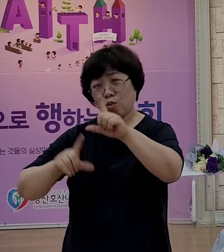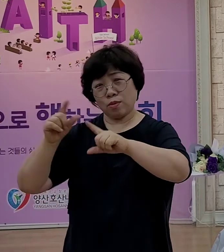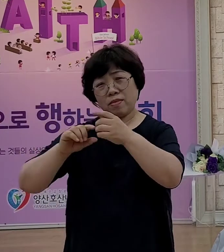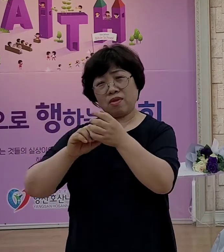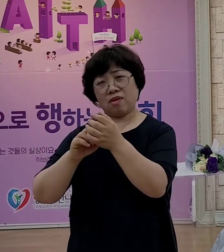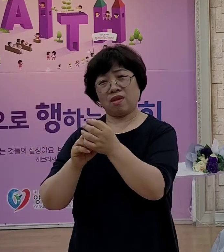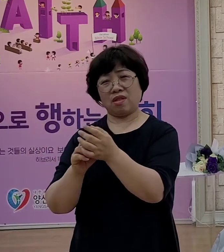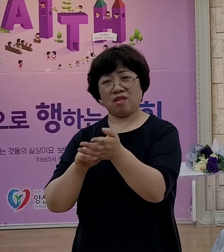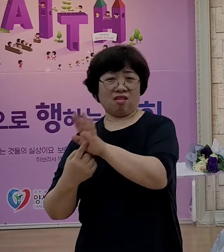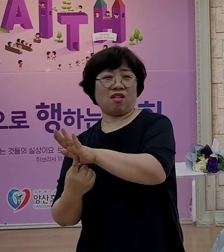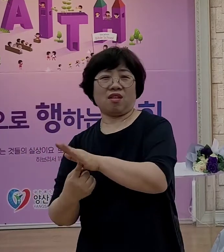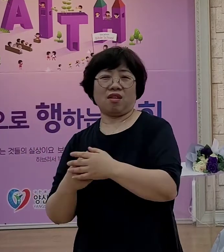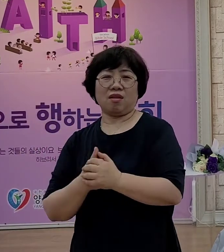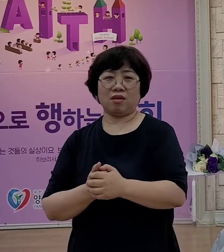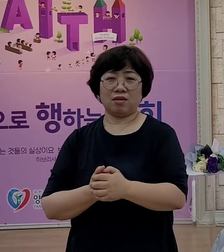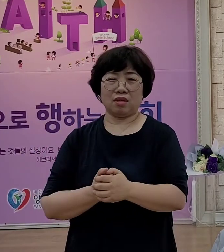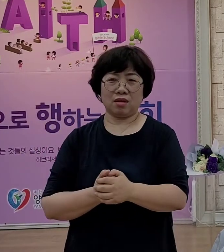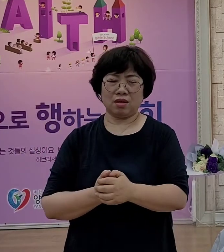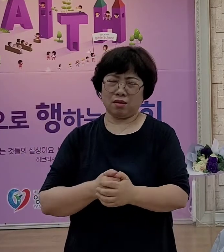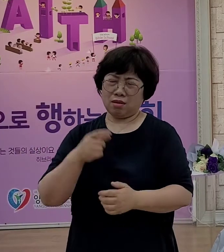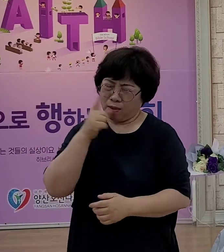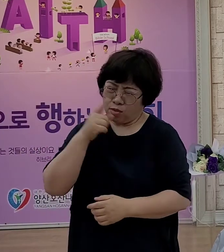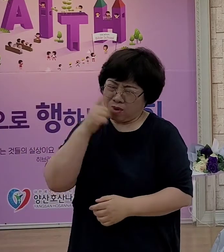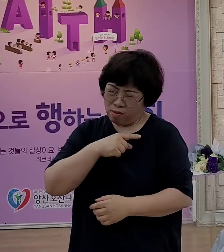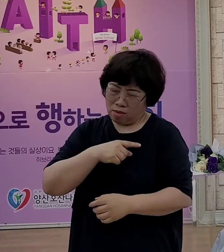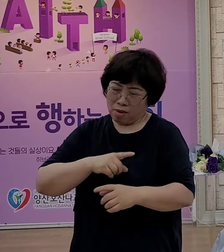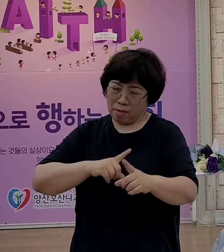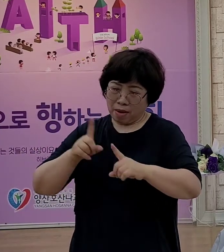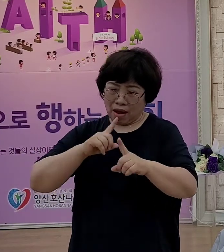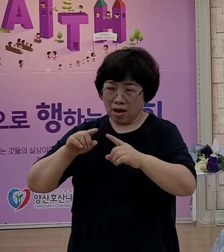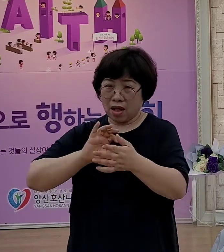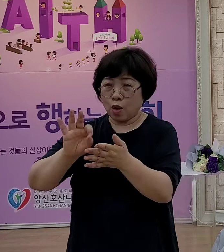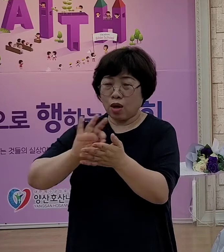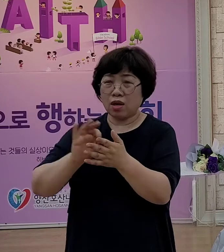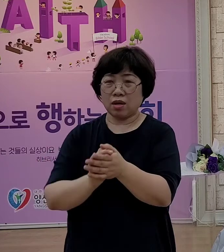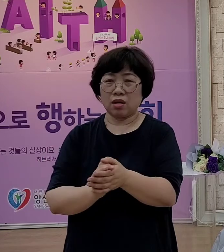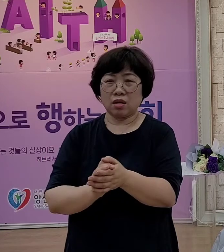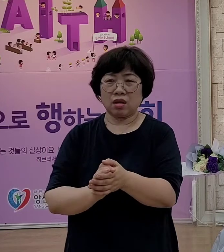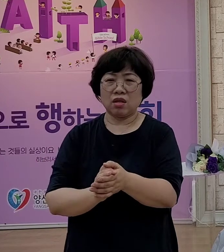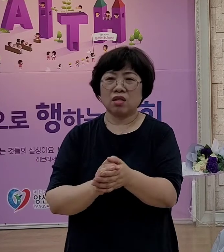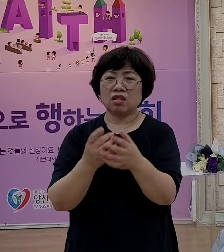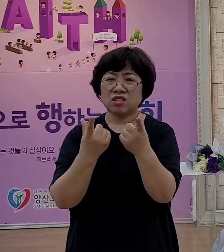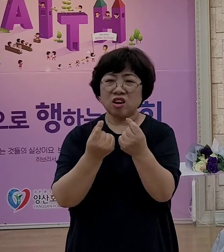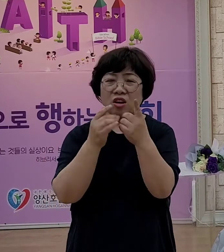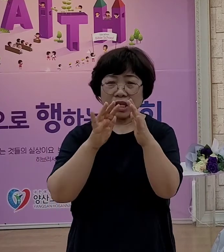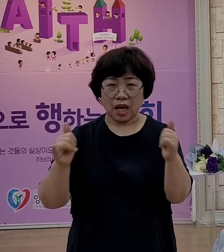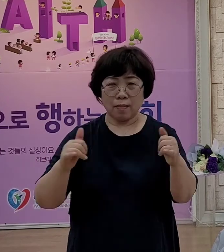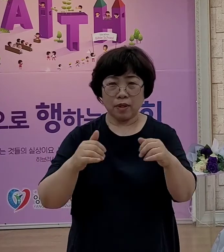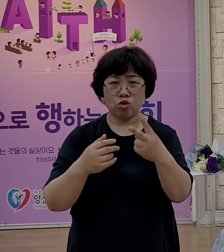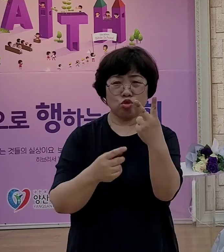일이 악독이 가득한 입으로 쓰임 받는다? 그 사람의 마음은 두 마음이에요.